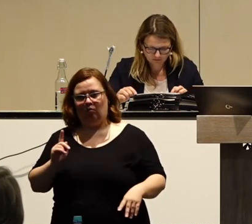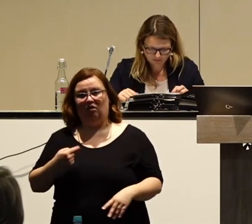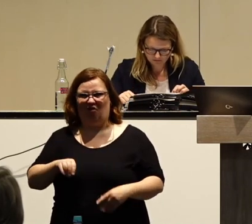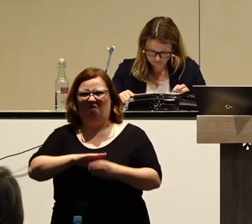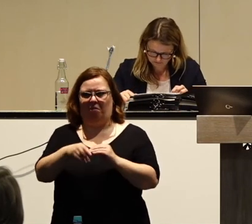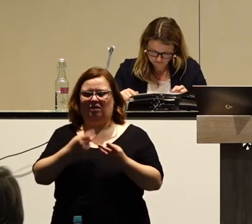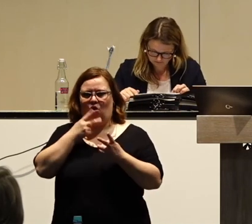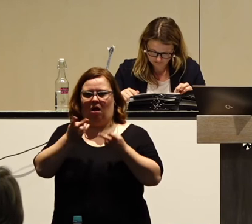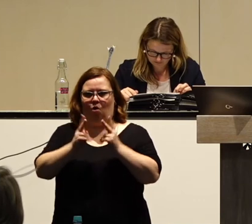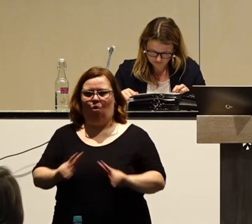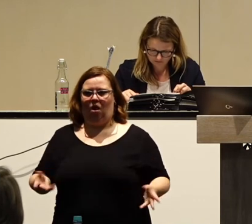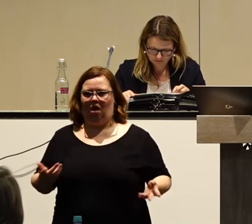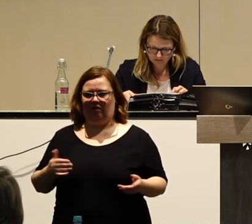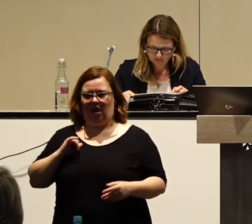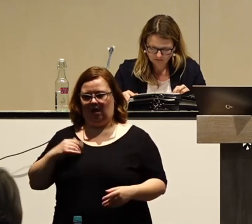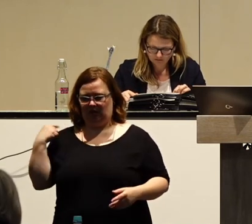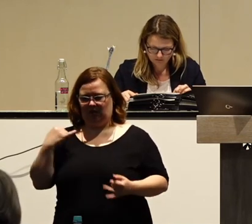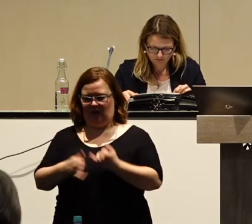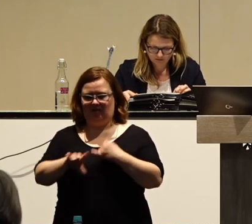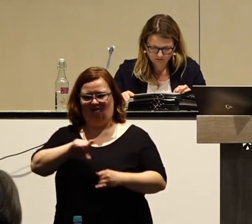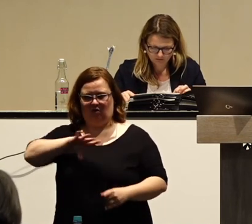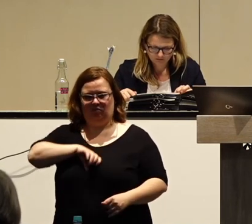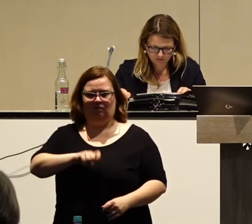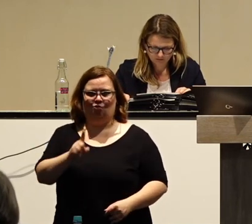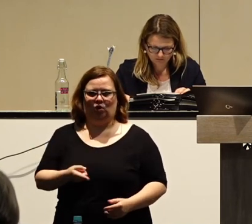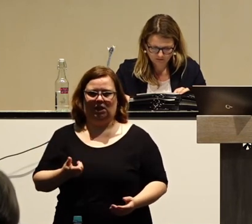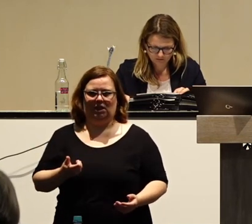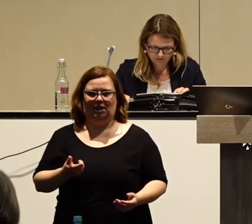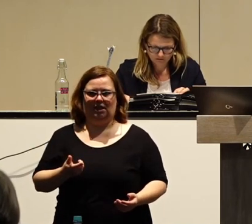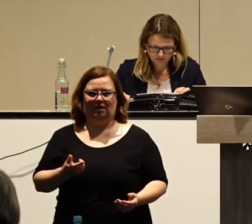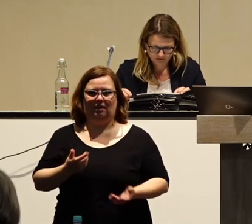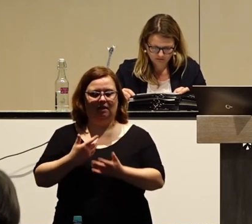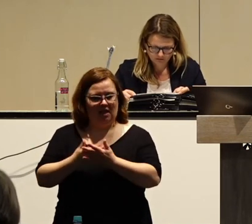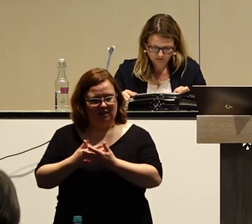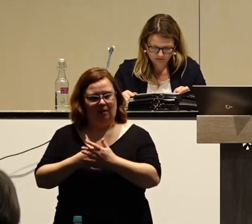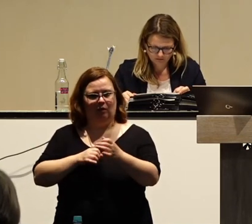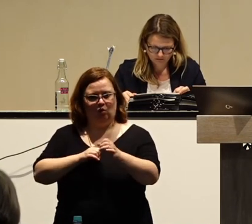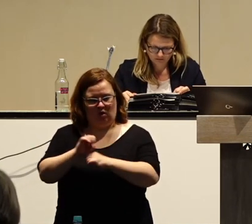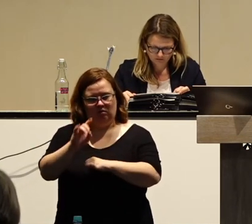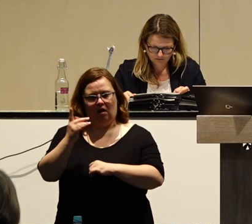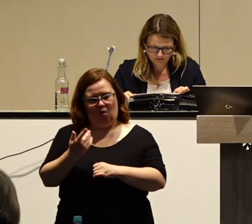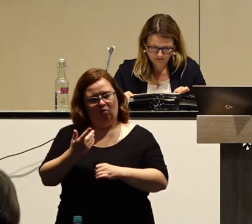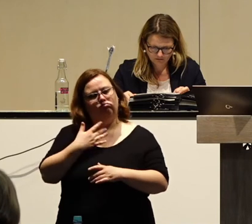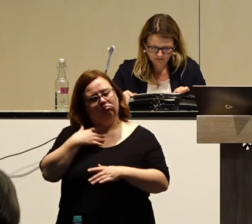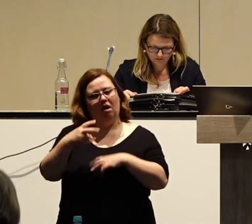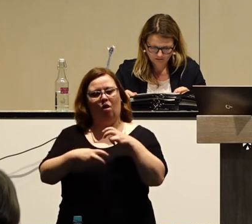auch für die Familien, die diese Lasten in den letzten Wochen und Monaten tragen mussten. Nichtsdestotrotz kann man da